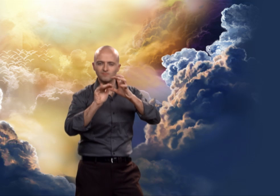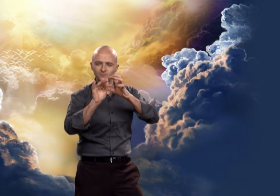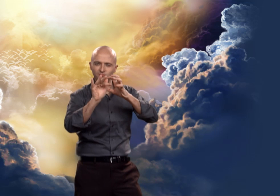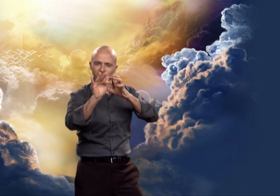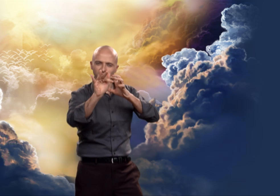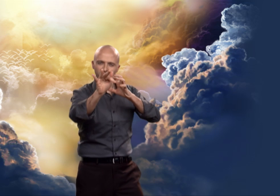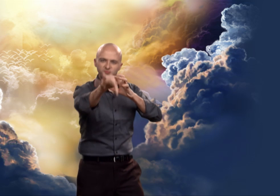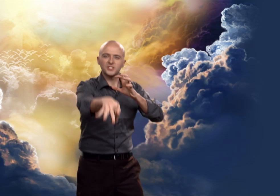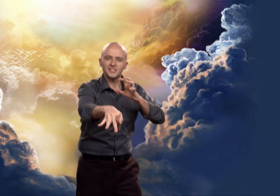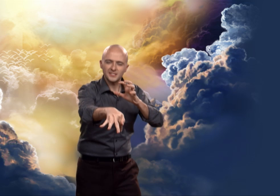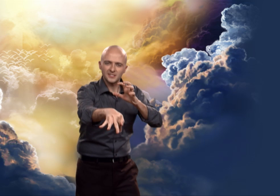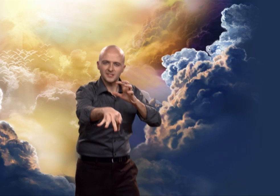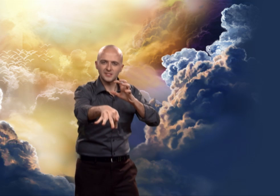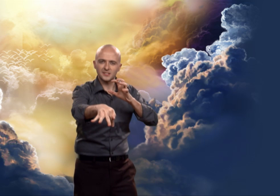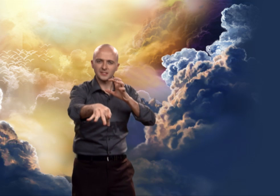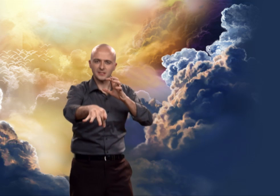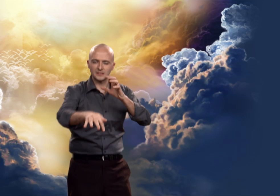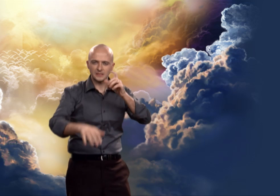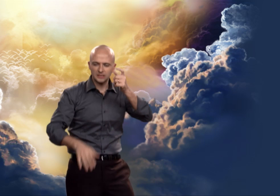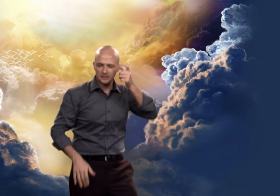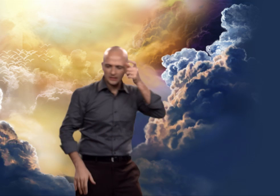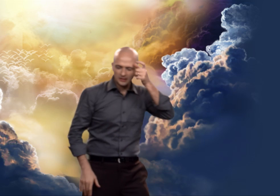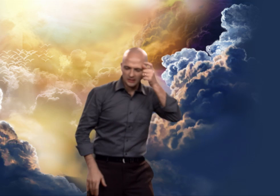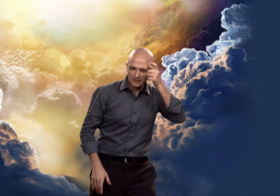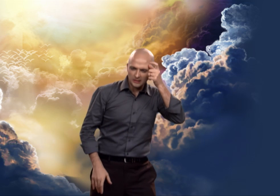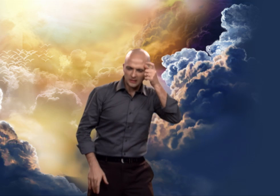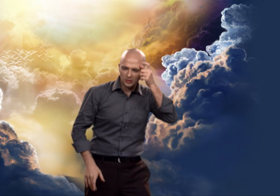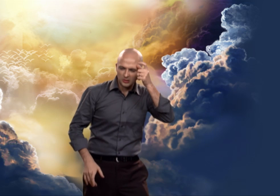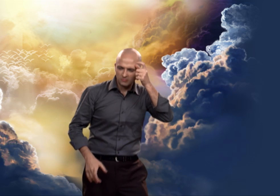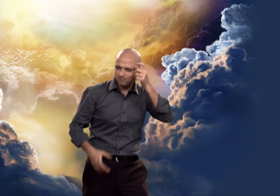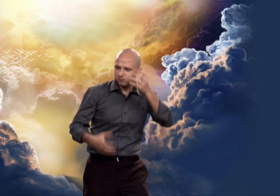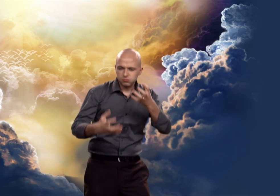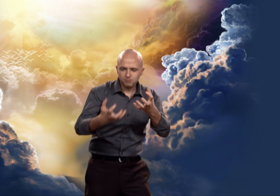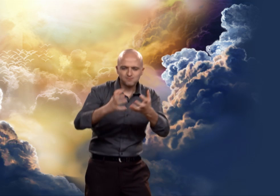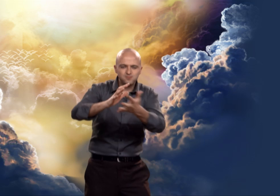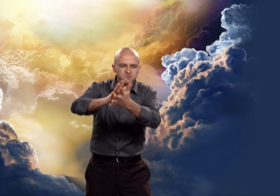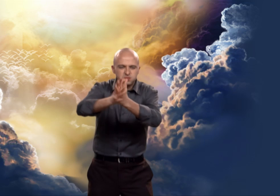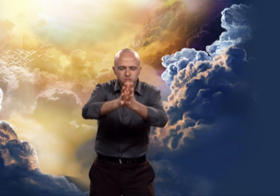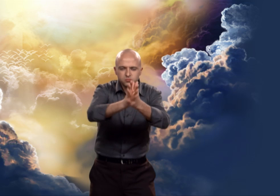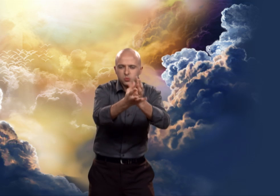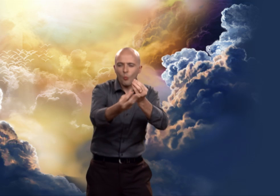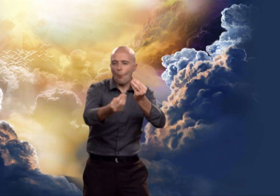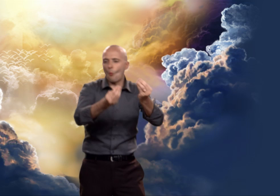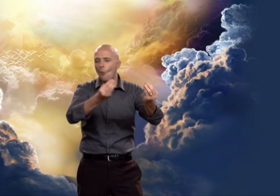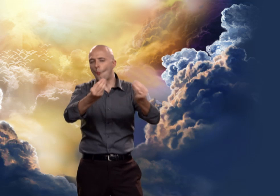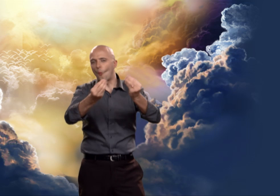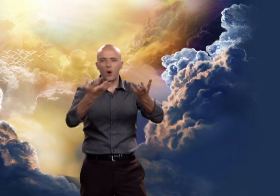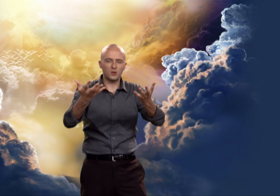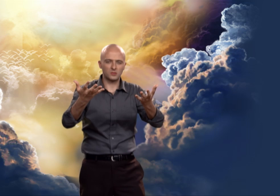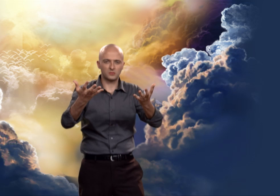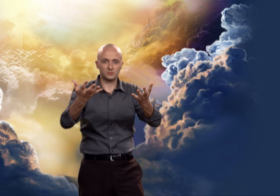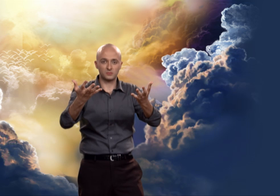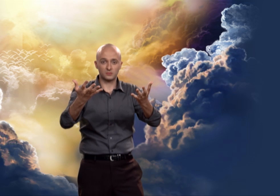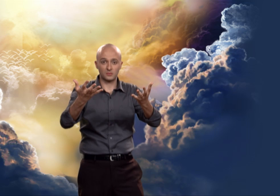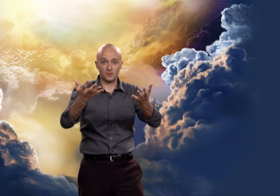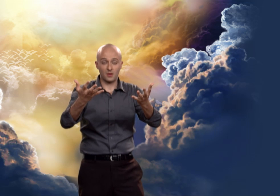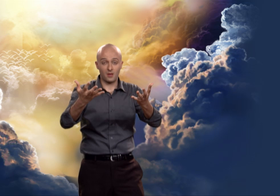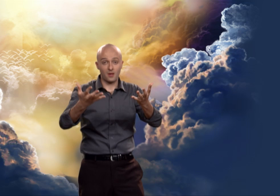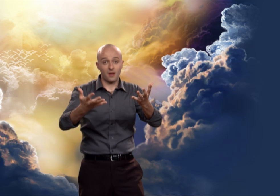o maligno tem duplicado seus esforços para anular o que Cristo realiza pelos seres humanos. O objetivo dele é manter as pessoas